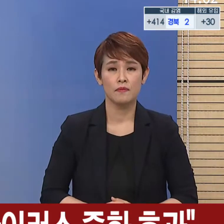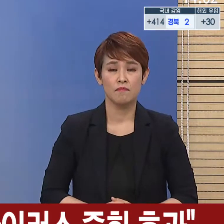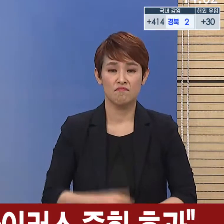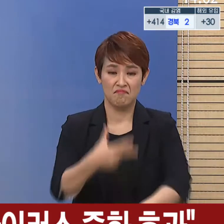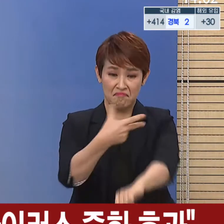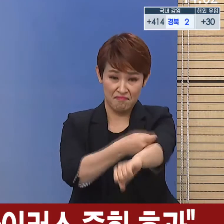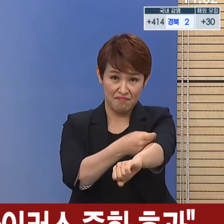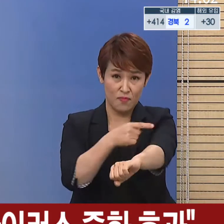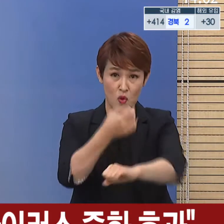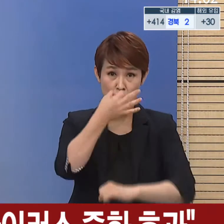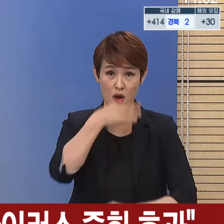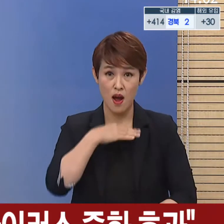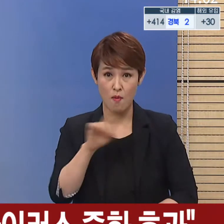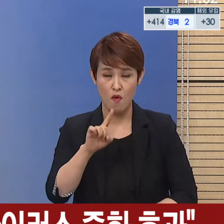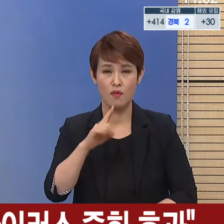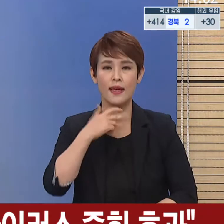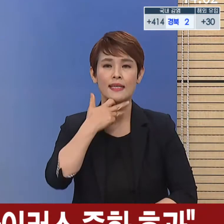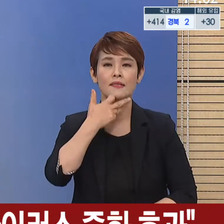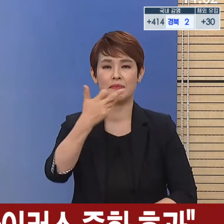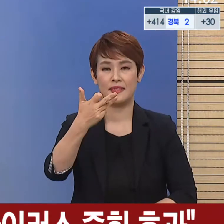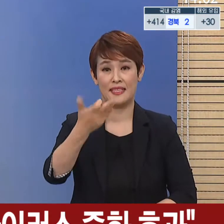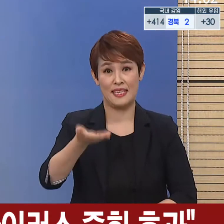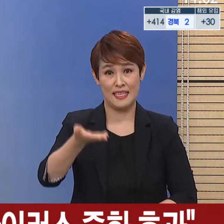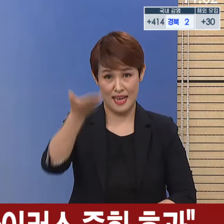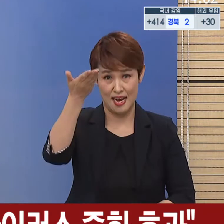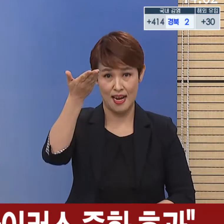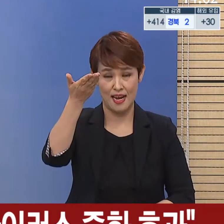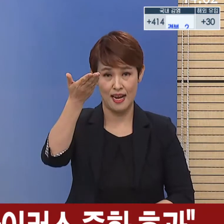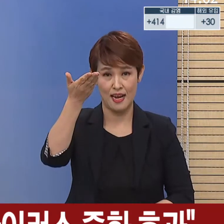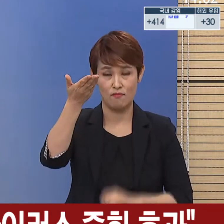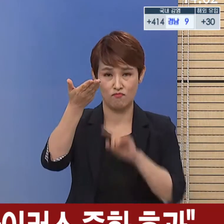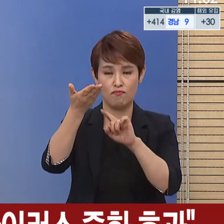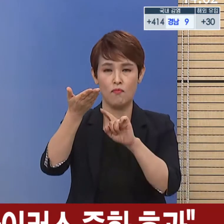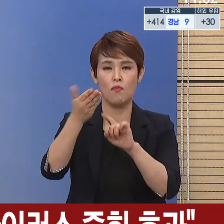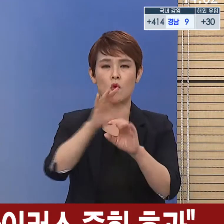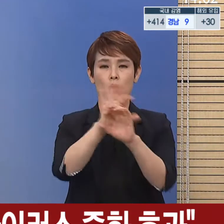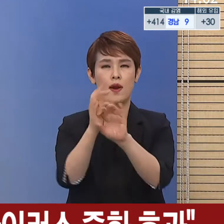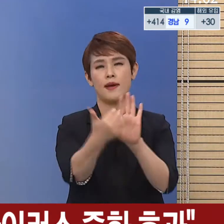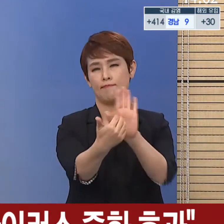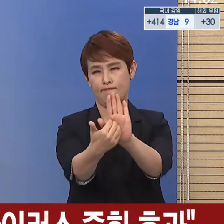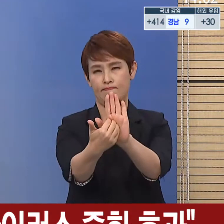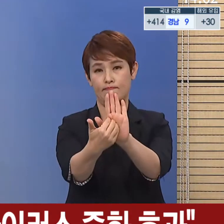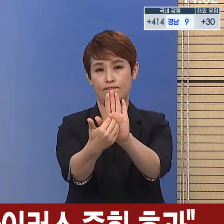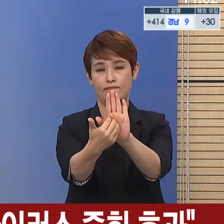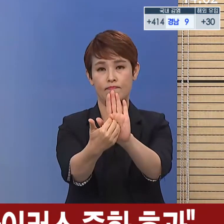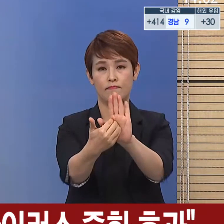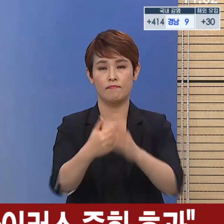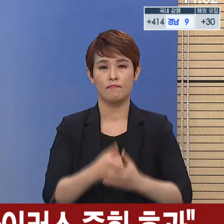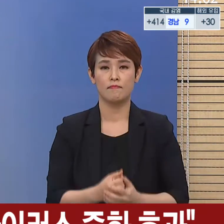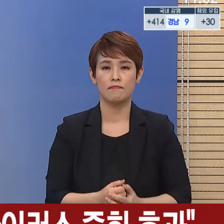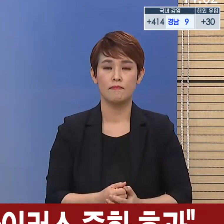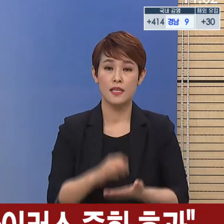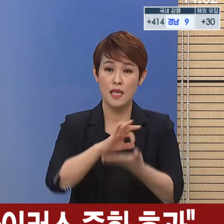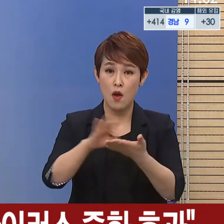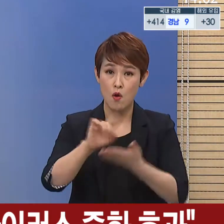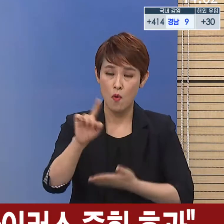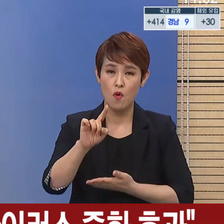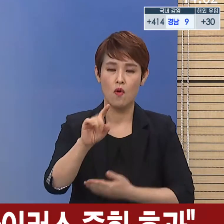효능 효과는 18세 이상에서 코로나19를 예방하는 것이며 용량은